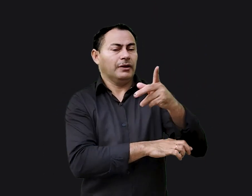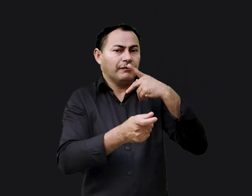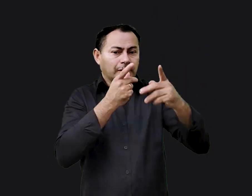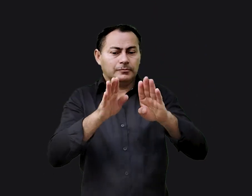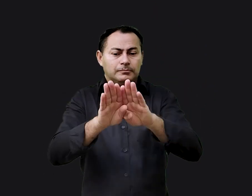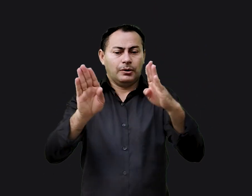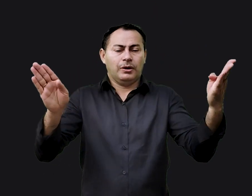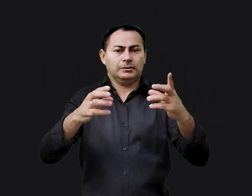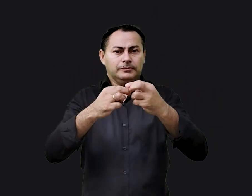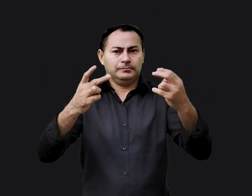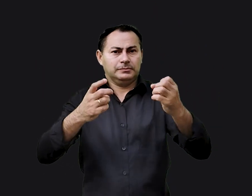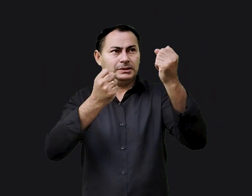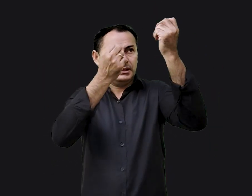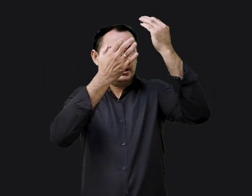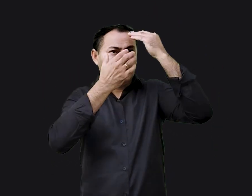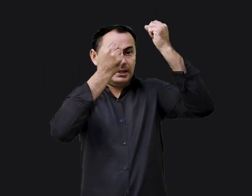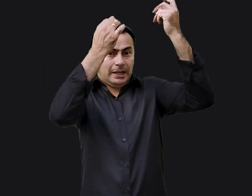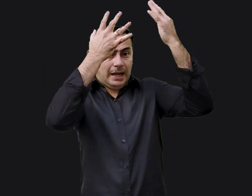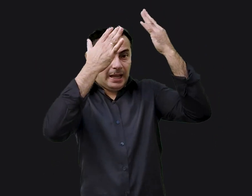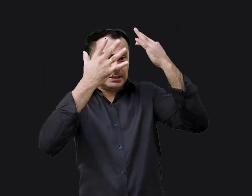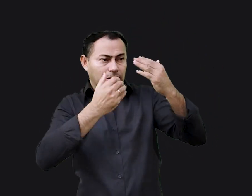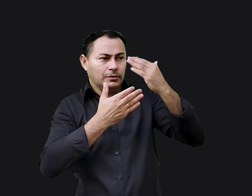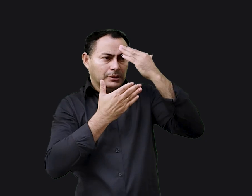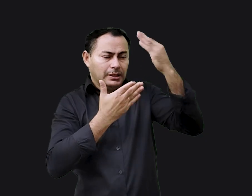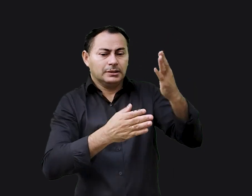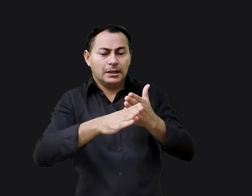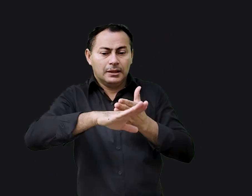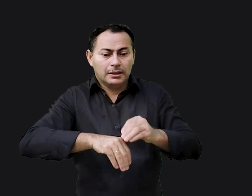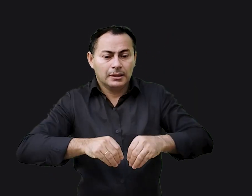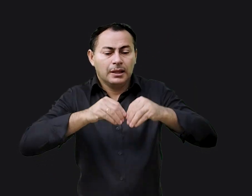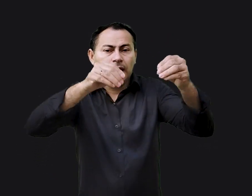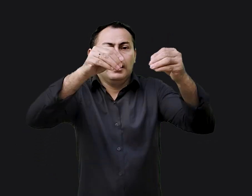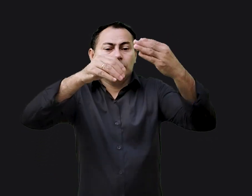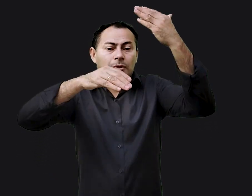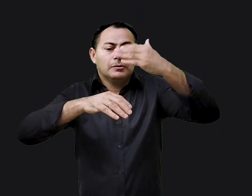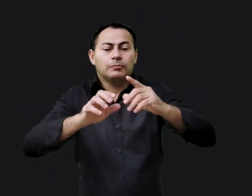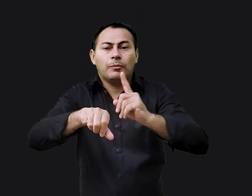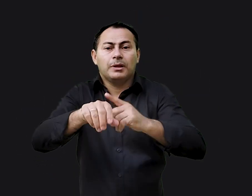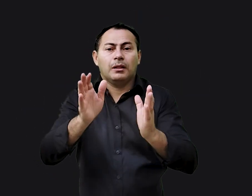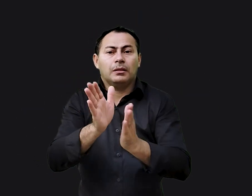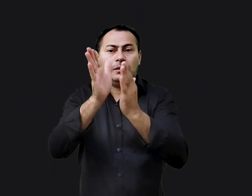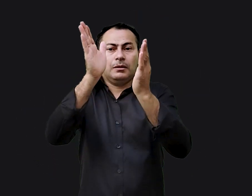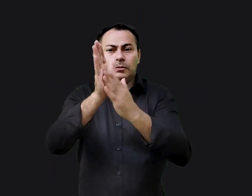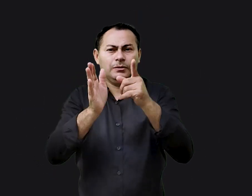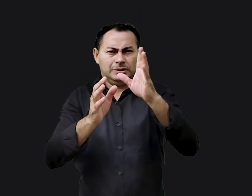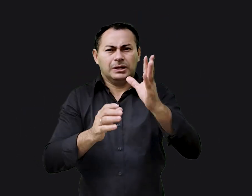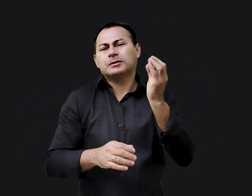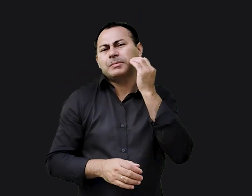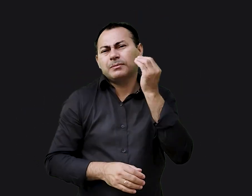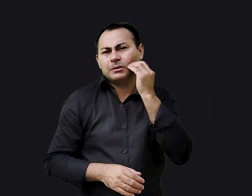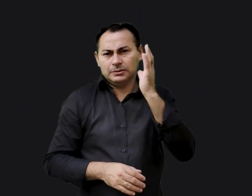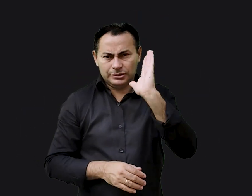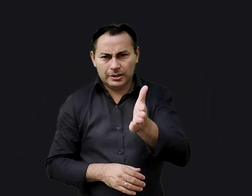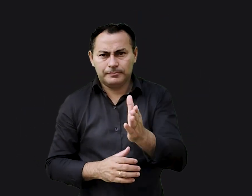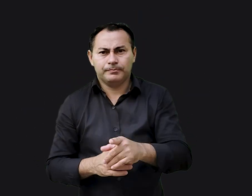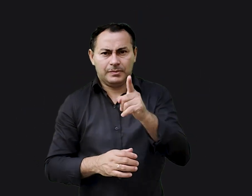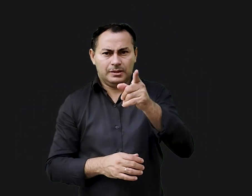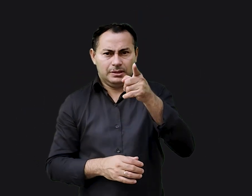Davi disse que as portas e ações de graças levam aos átrios de louvor Você já experimentou Isso